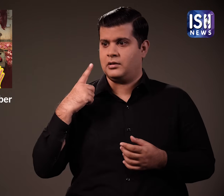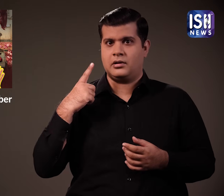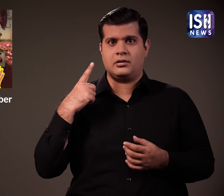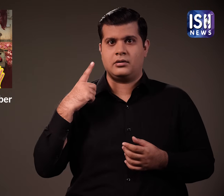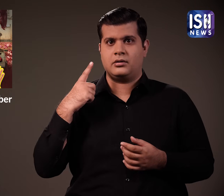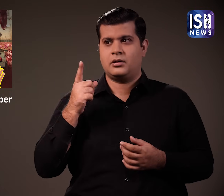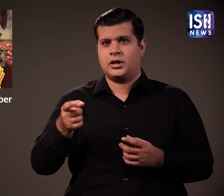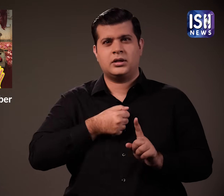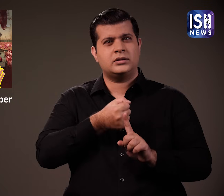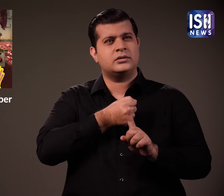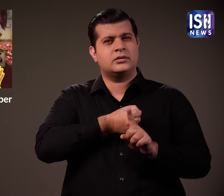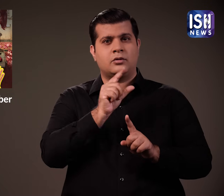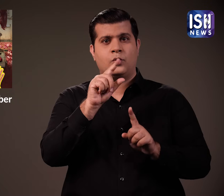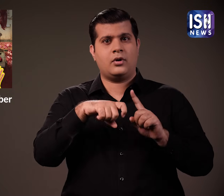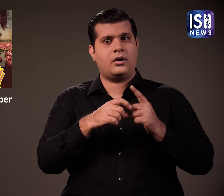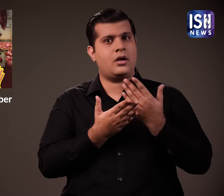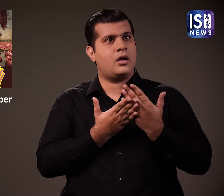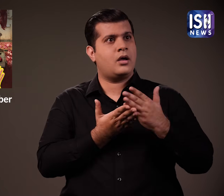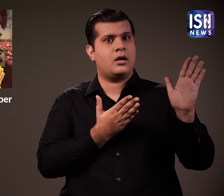भारत की आजादी के लिए अंग्रेजों के खिलाफ लड़ाए लड़ी